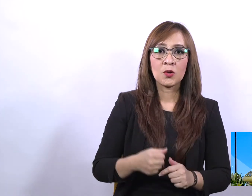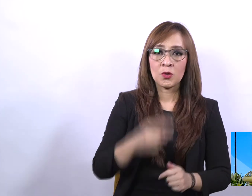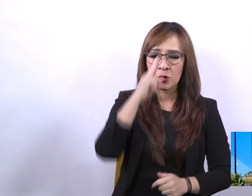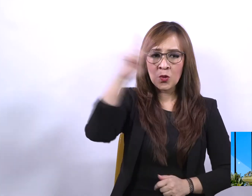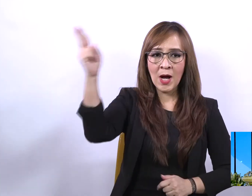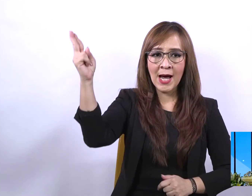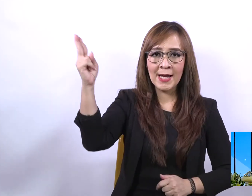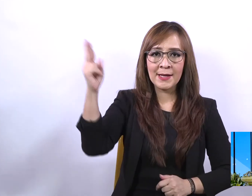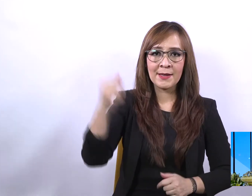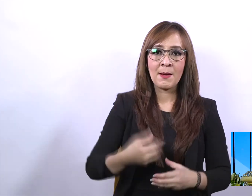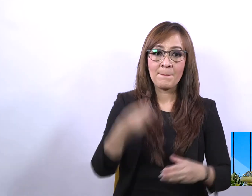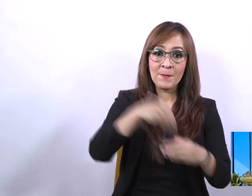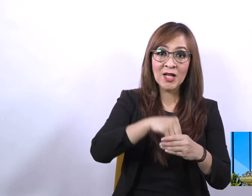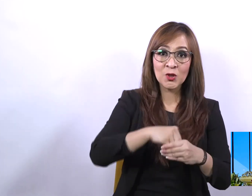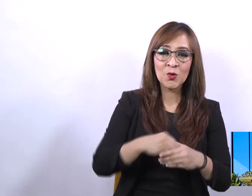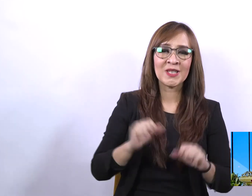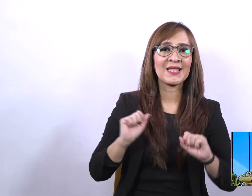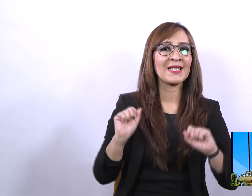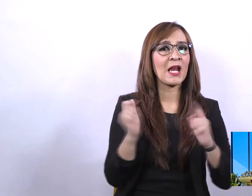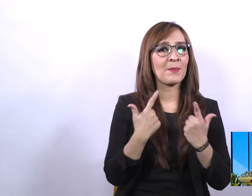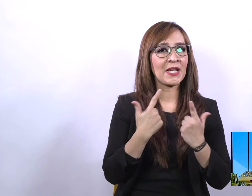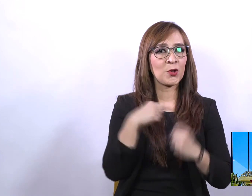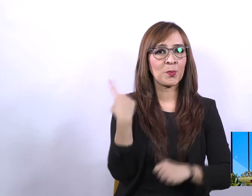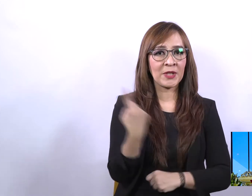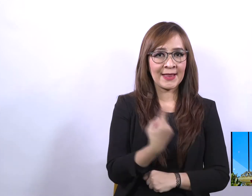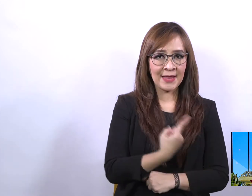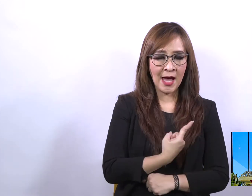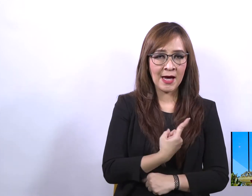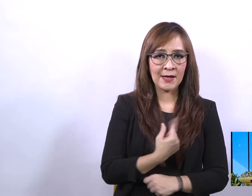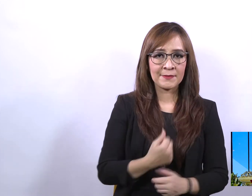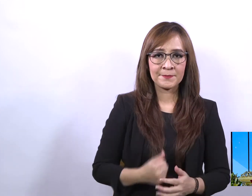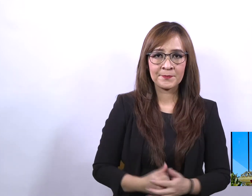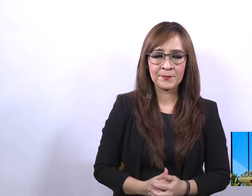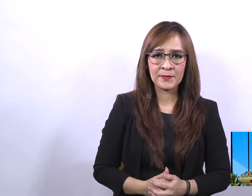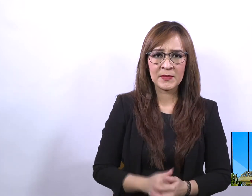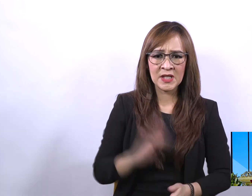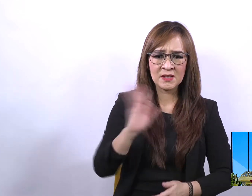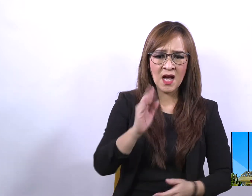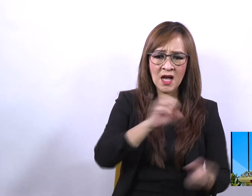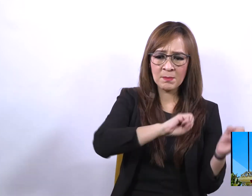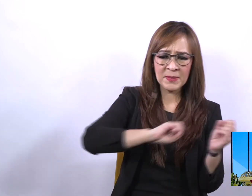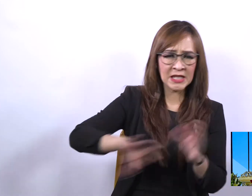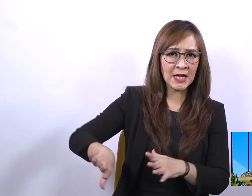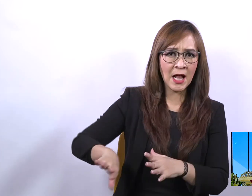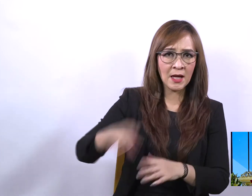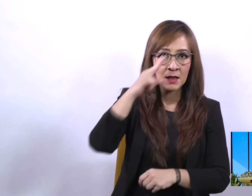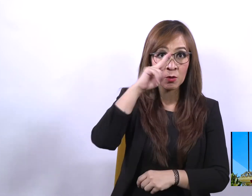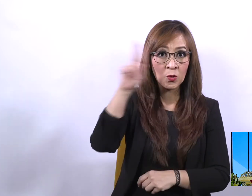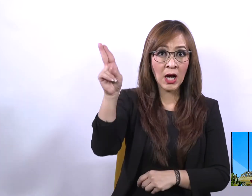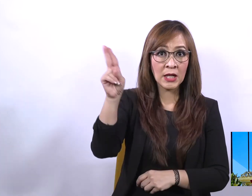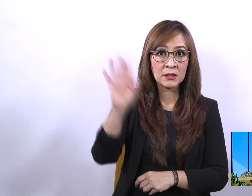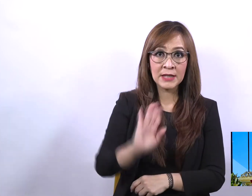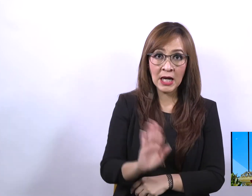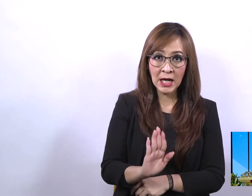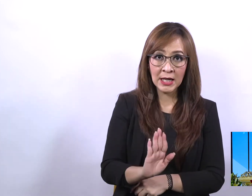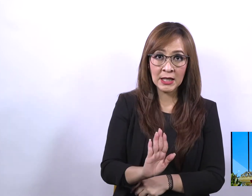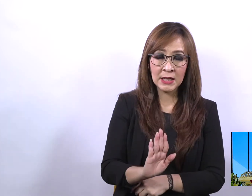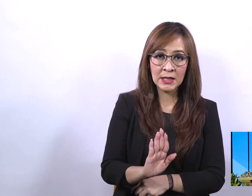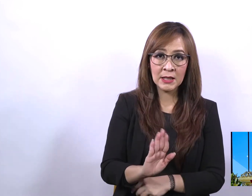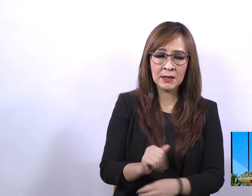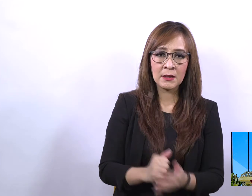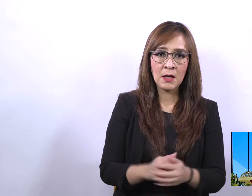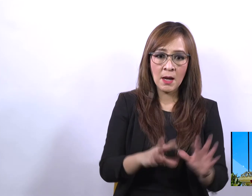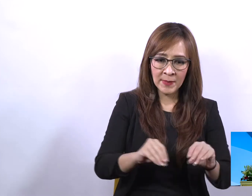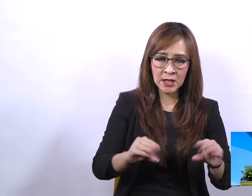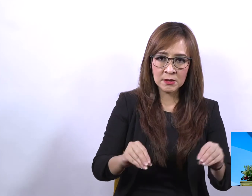Hai semuanya film bodoh kalau hanya karena kecewa hanya karena kepahitan kita meninggalkan Tuhan dan pekerjaannya yang Hanya mengingatkan